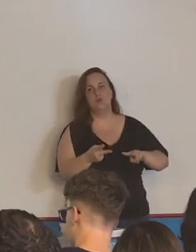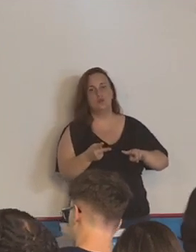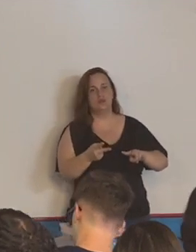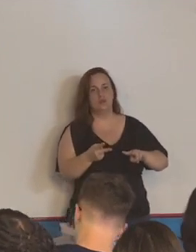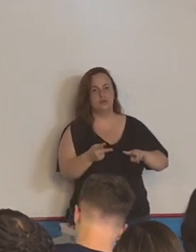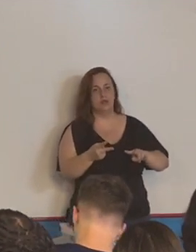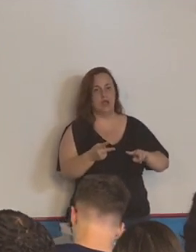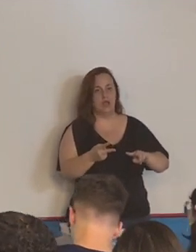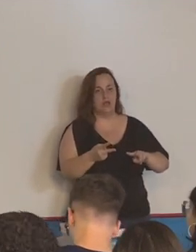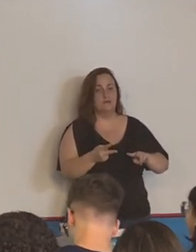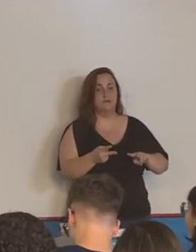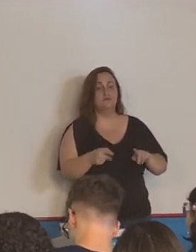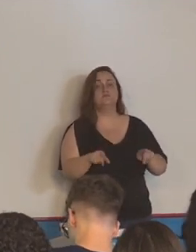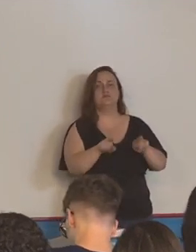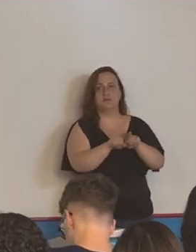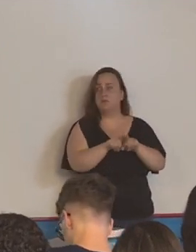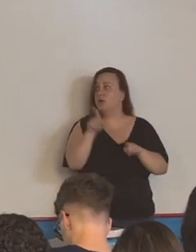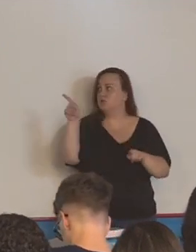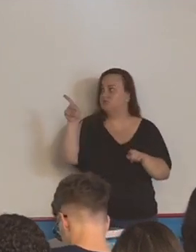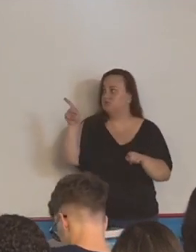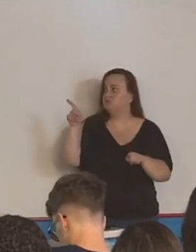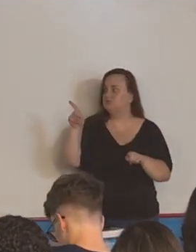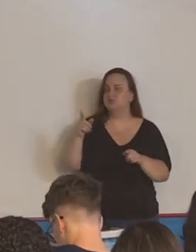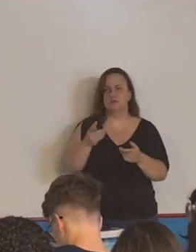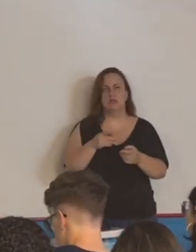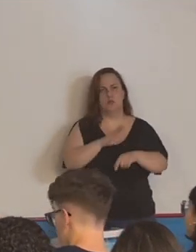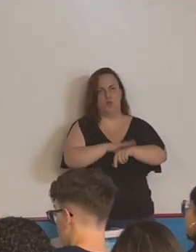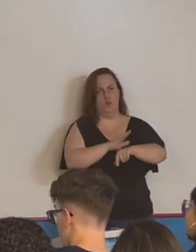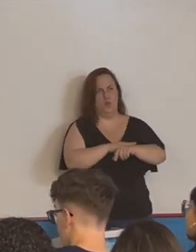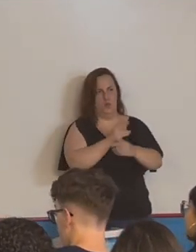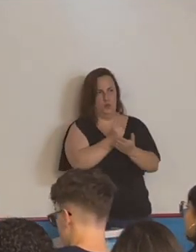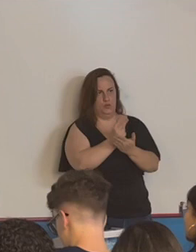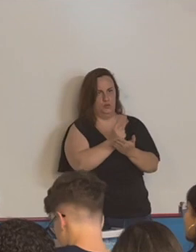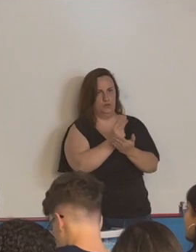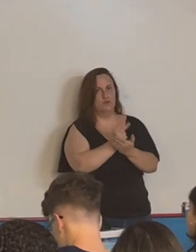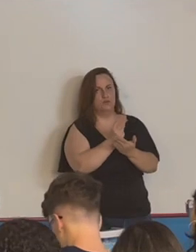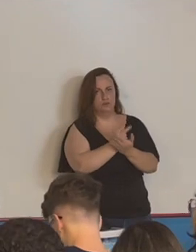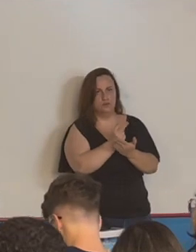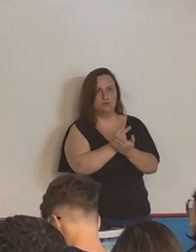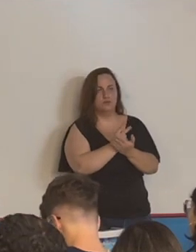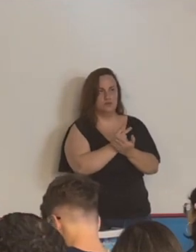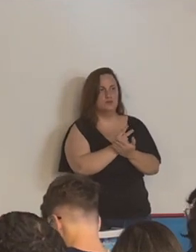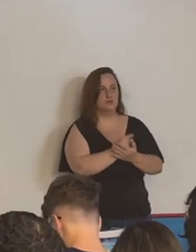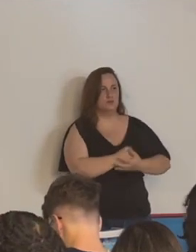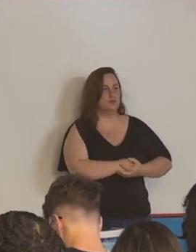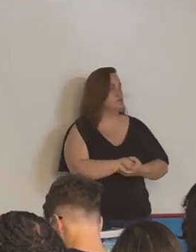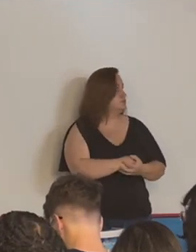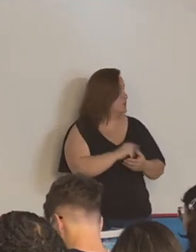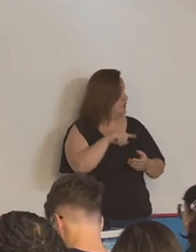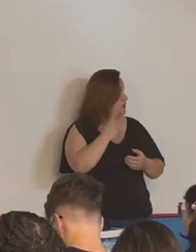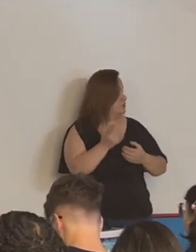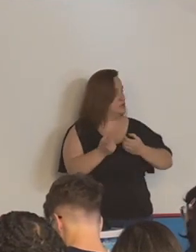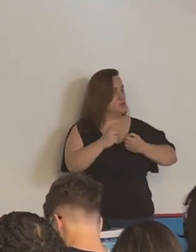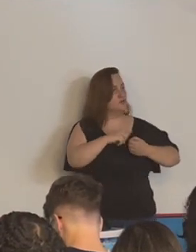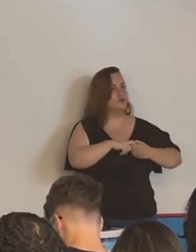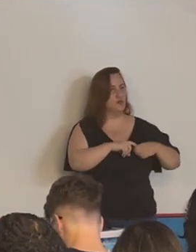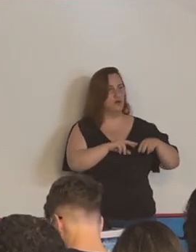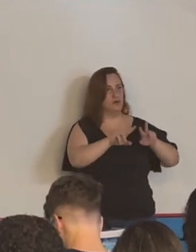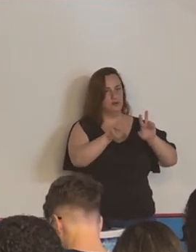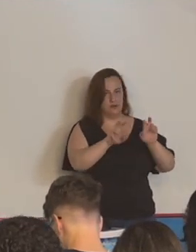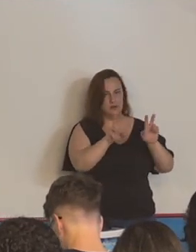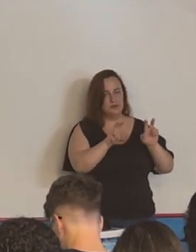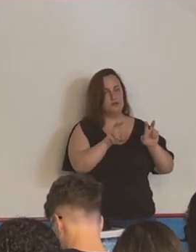foi desse período até chegar, depois eu volto para falar dessa, tá? Dessa